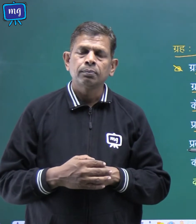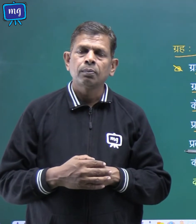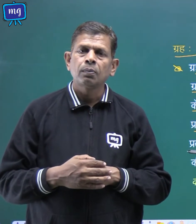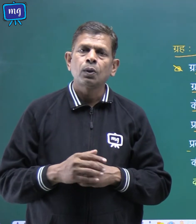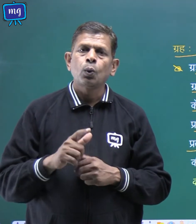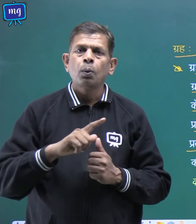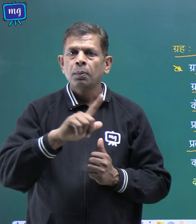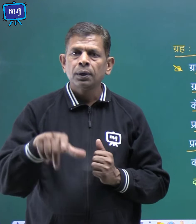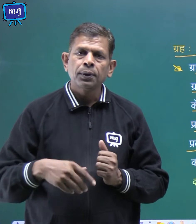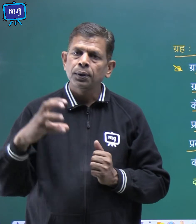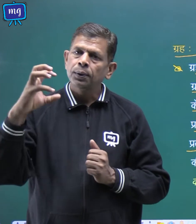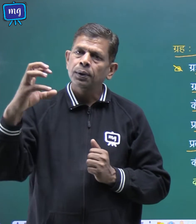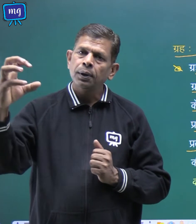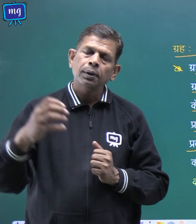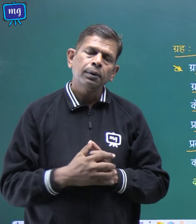प्रत्येक ग्रह